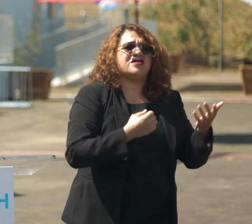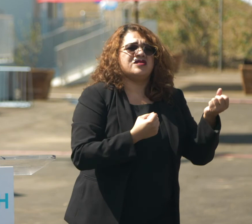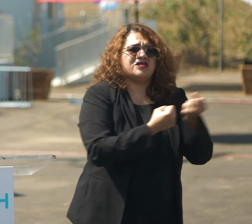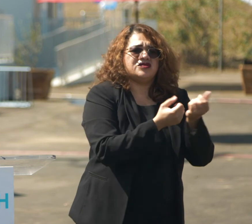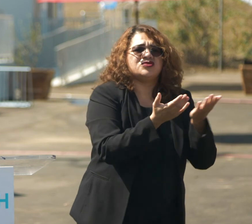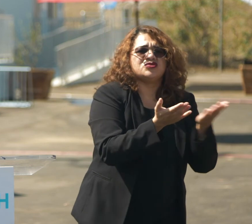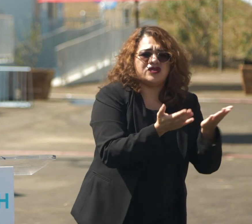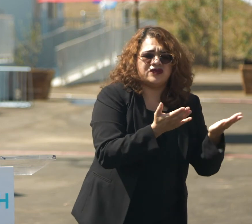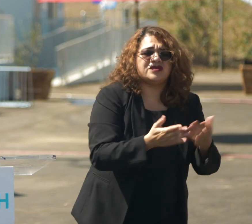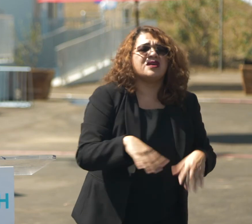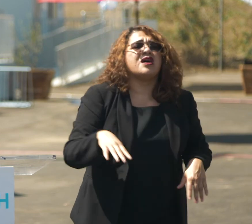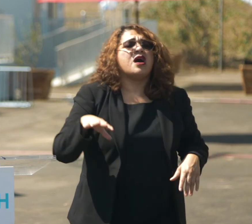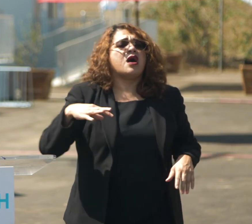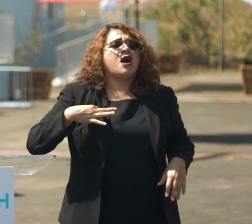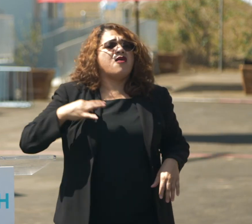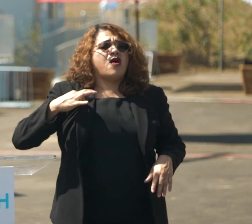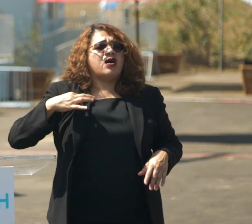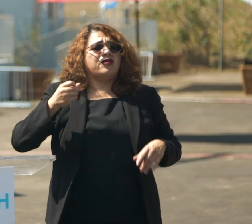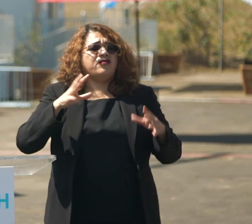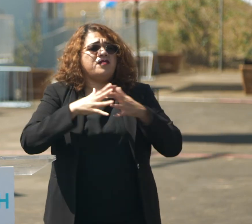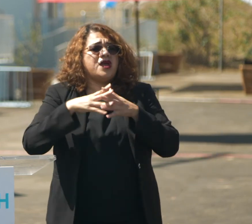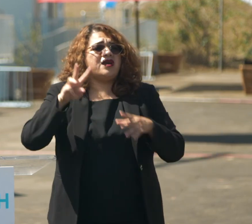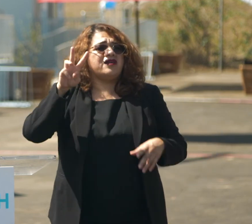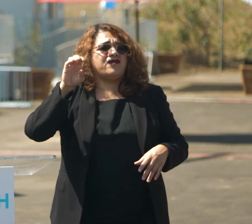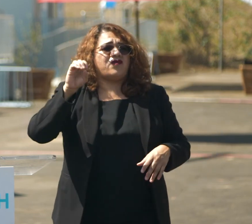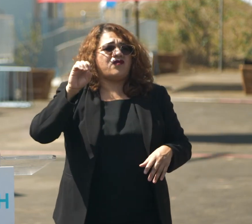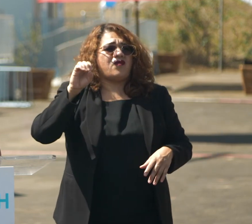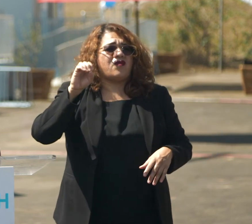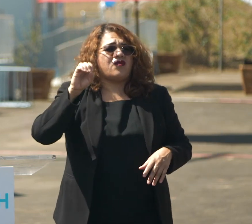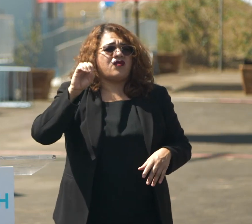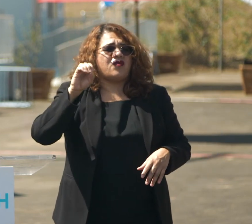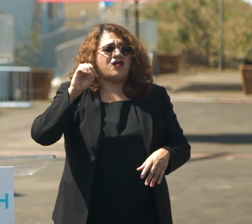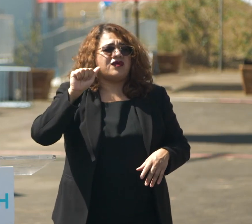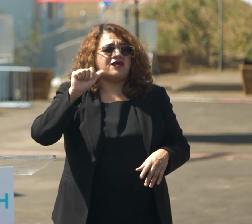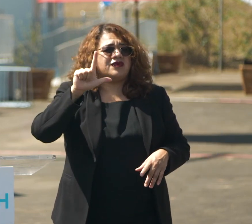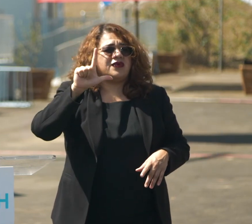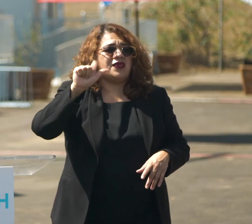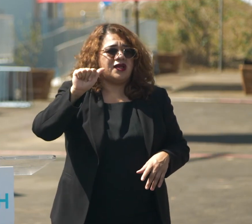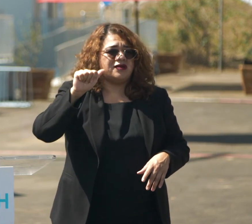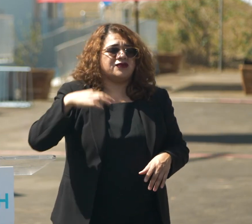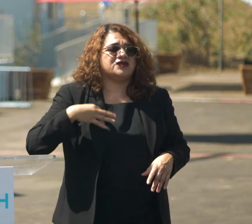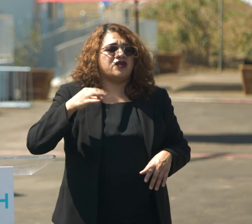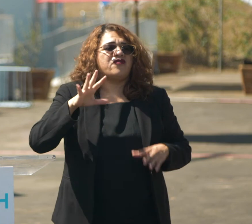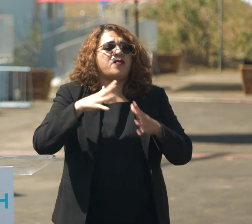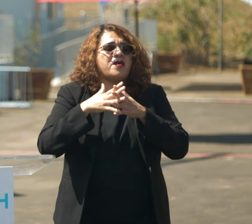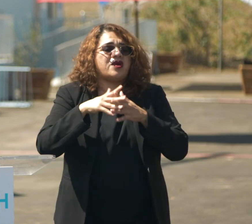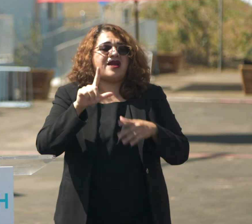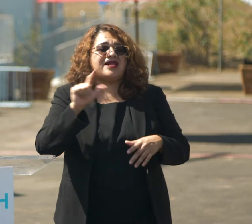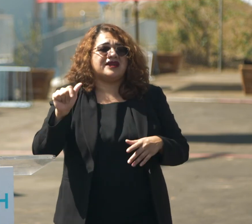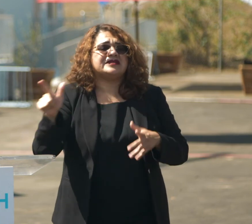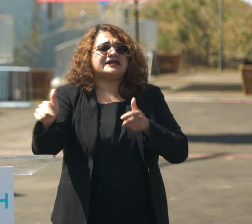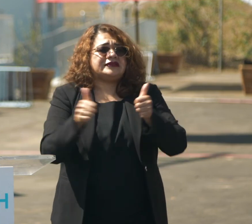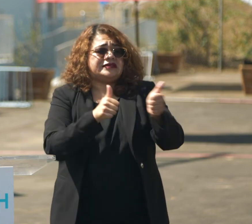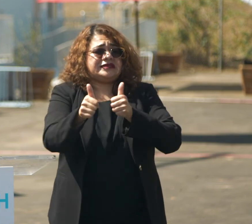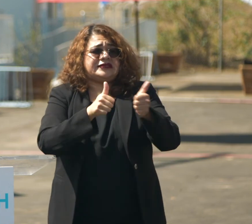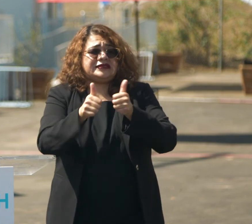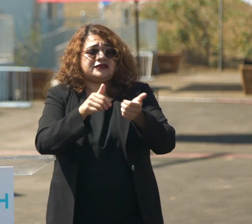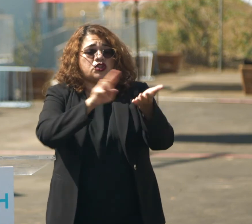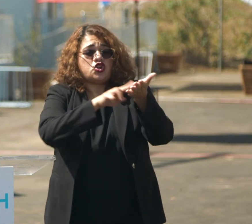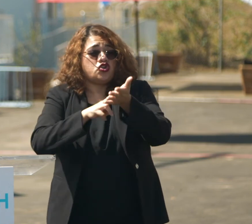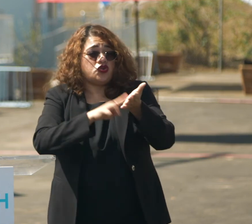a Volunteers of America de Los Ángeles a través de un proceso competitivo para operar este